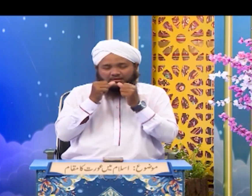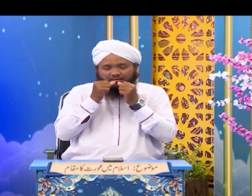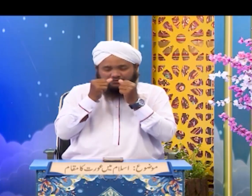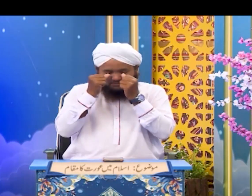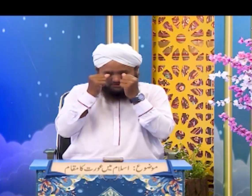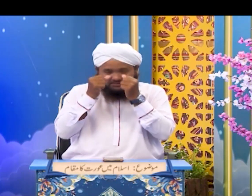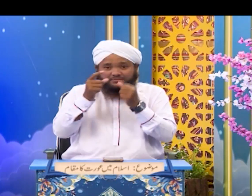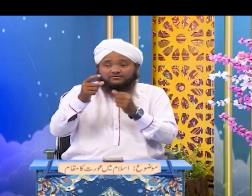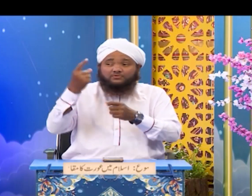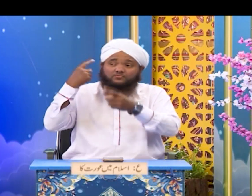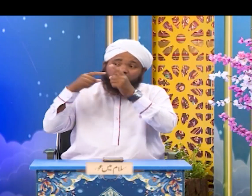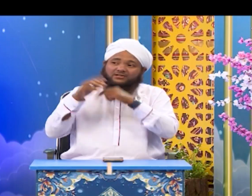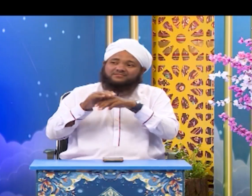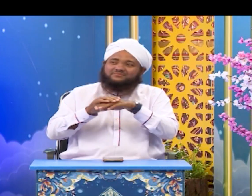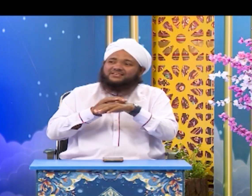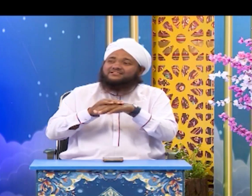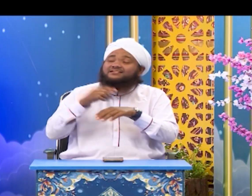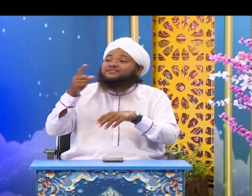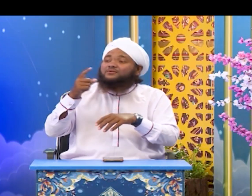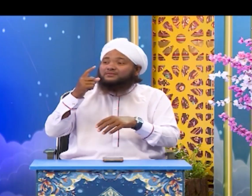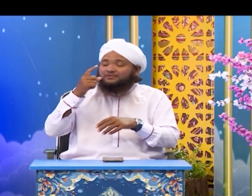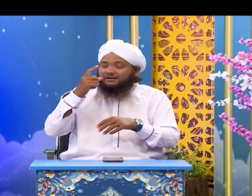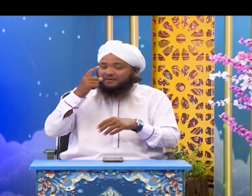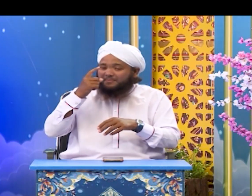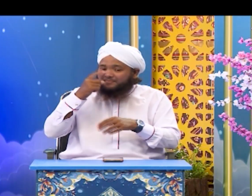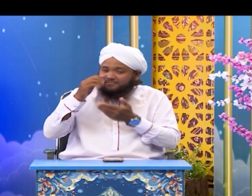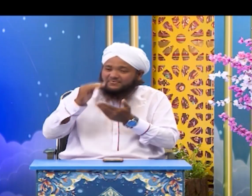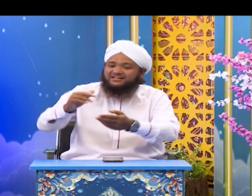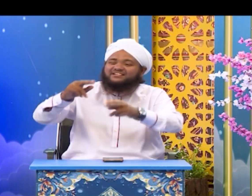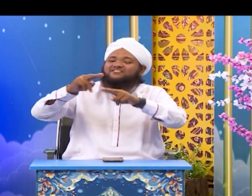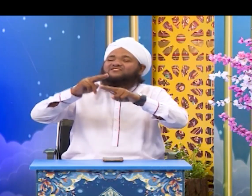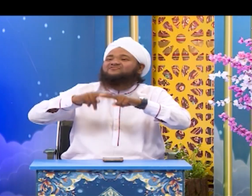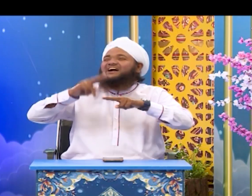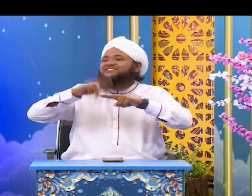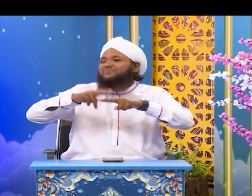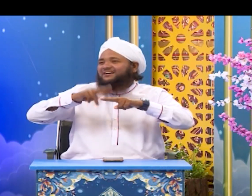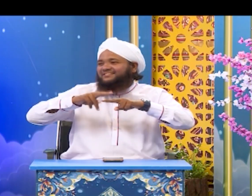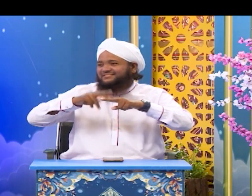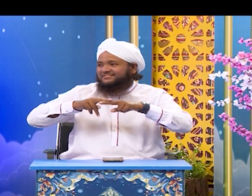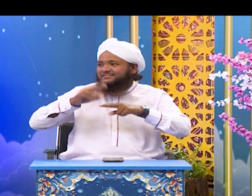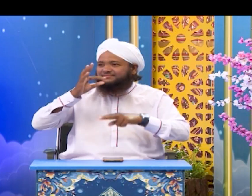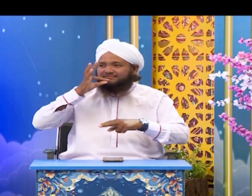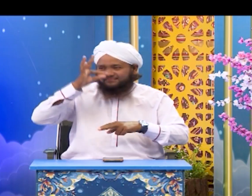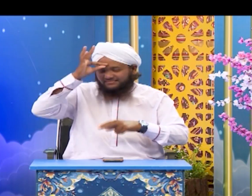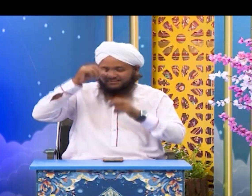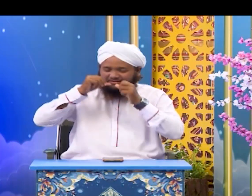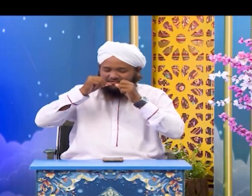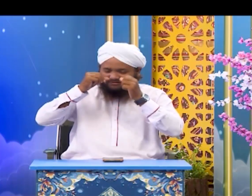کی اپنی پیاری اور لاڈلی شہزادی کونین سیدہ خاتون جنت